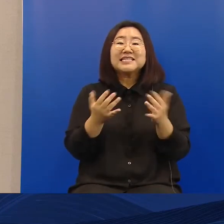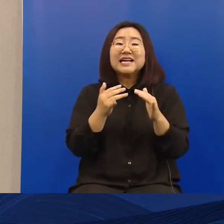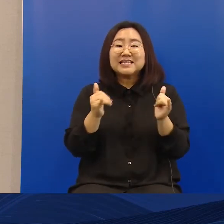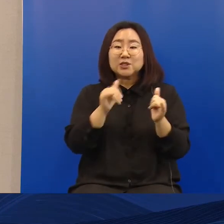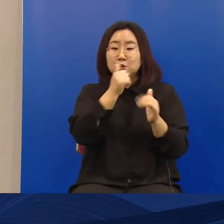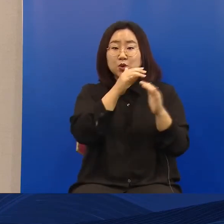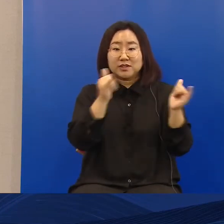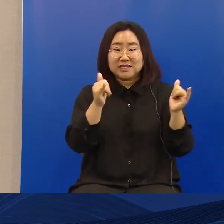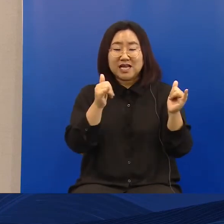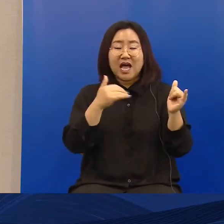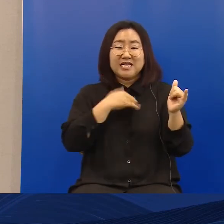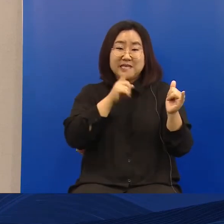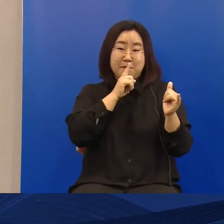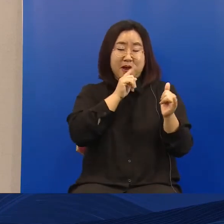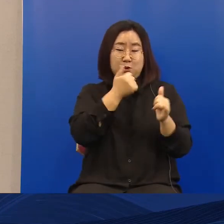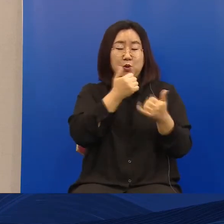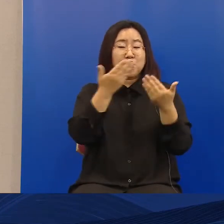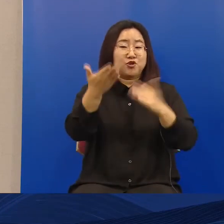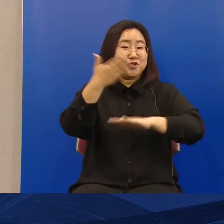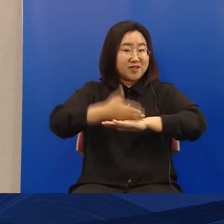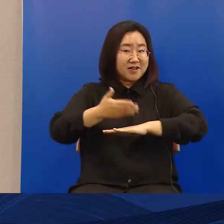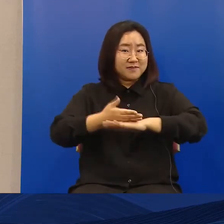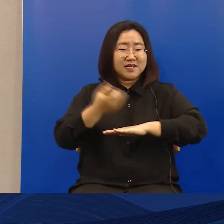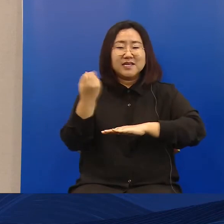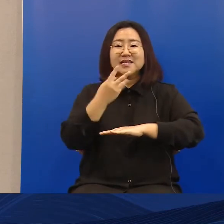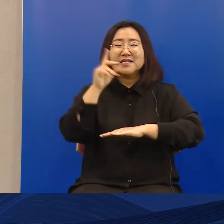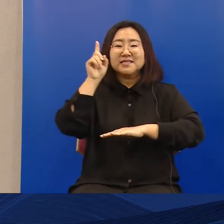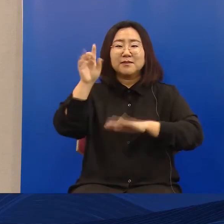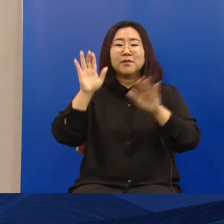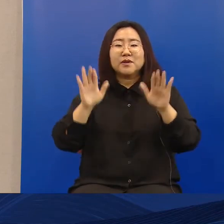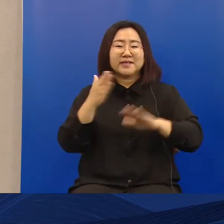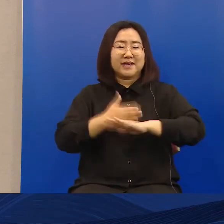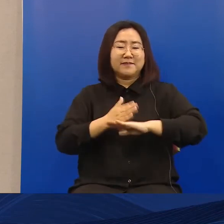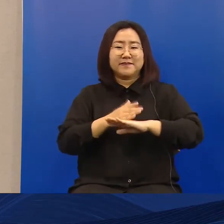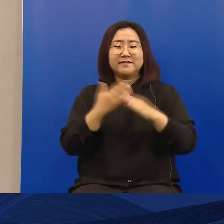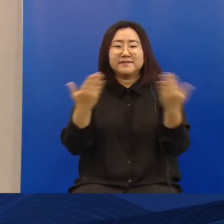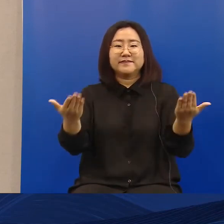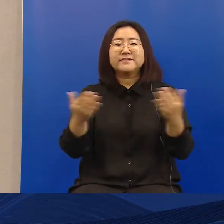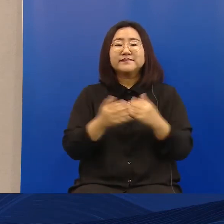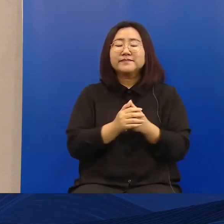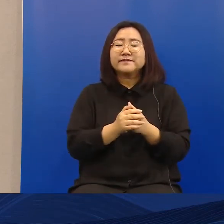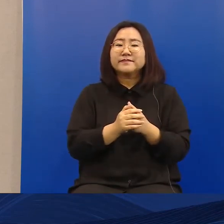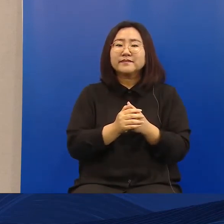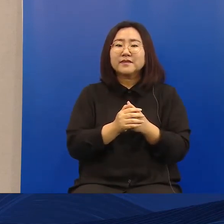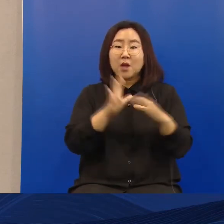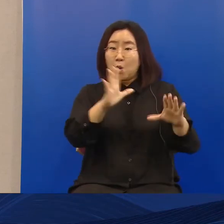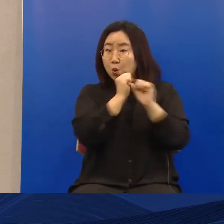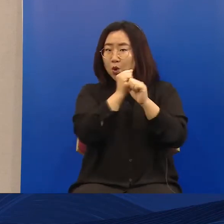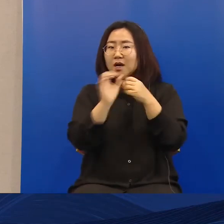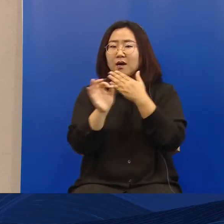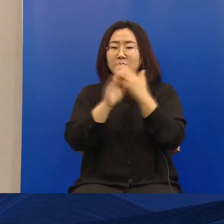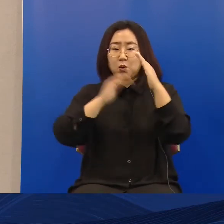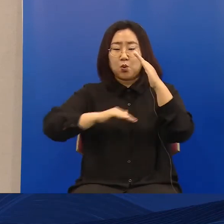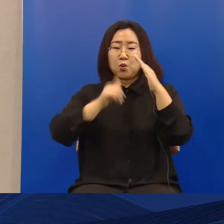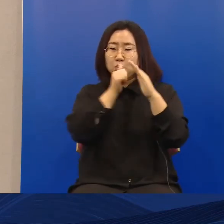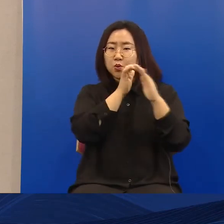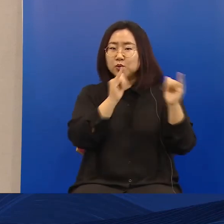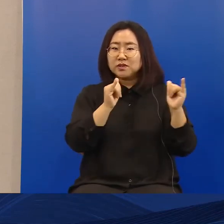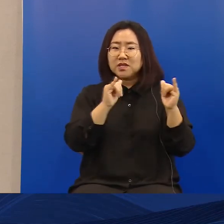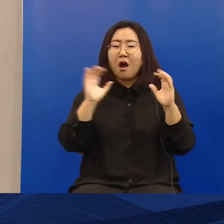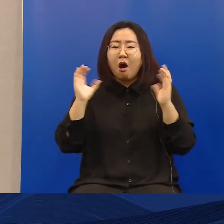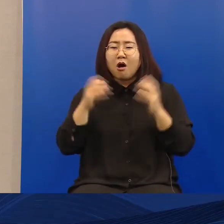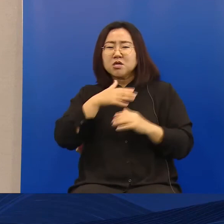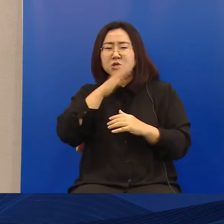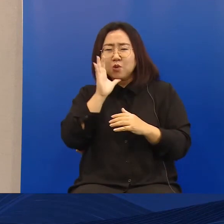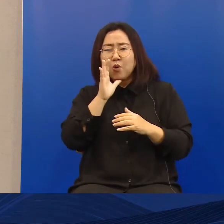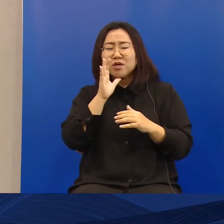있습니다. 제 말을 통역해 주셔서 감사드리고요. 다시 한번 감사드립니다. 요약하면은요, 통역사가 공공서비스 제공자와 어린이, 성인,